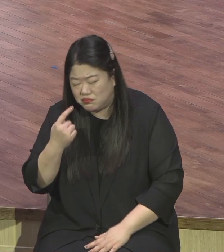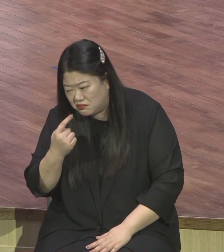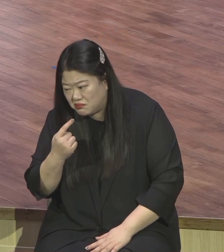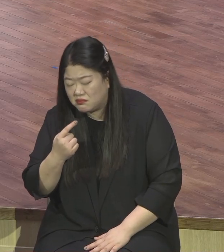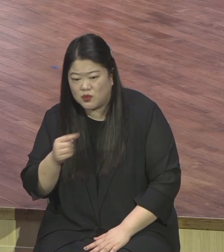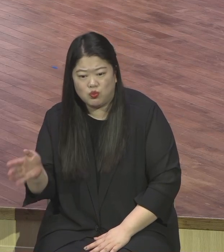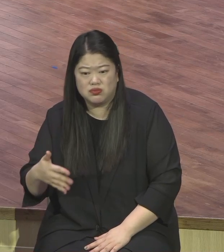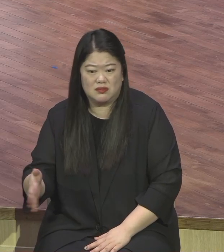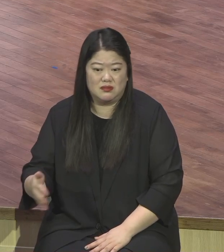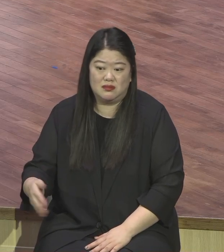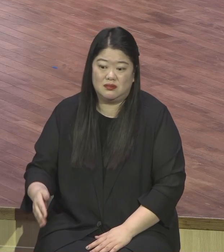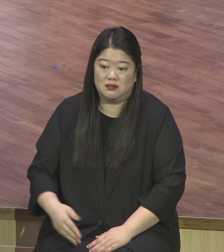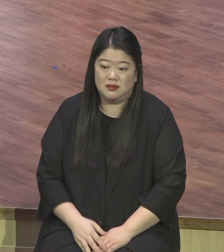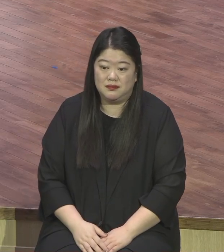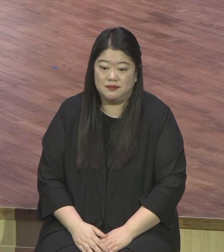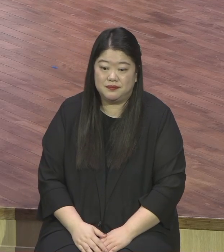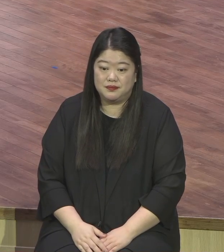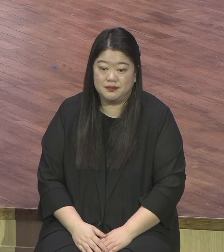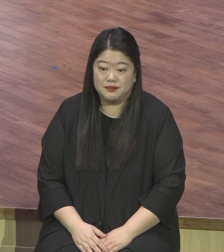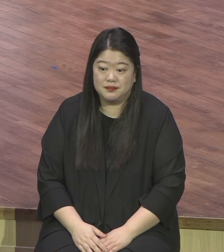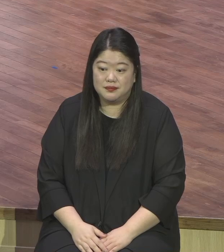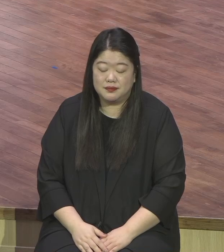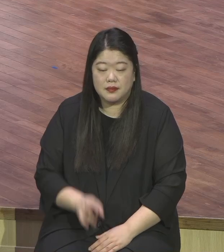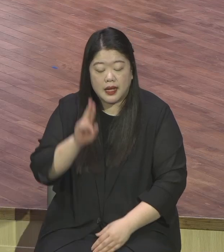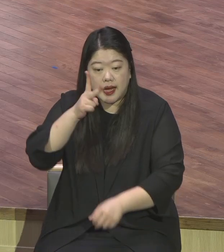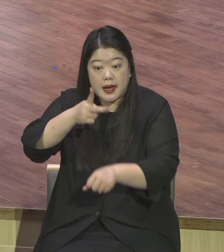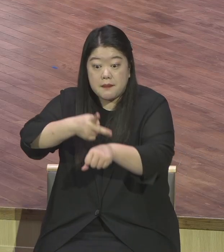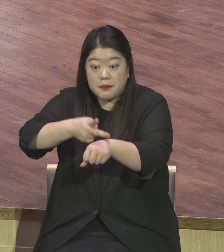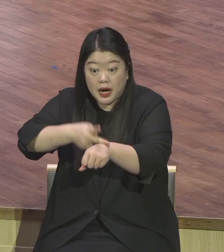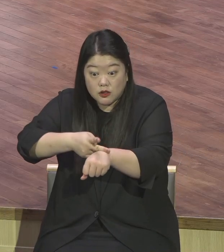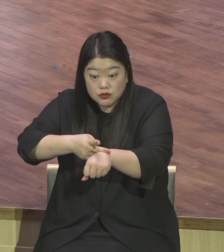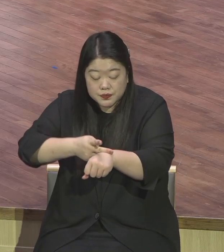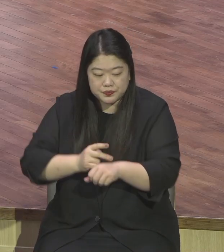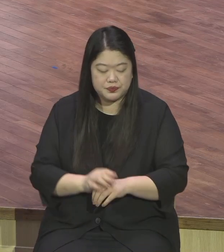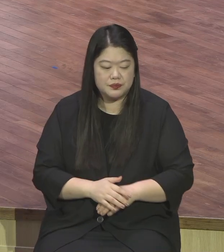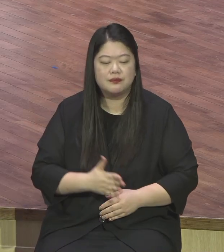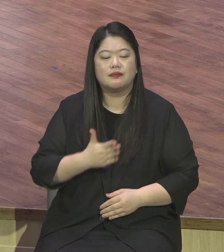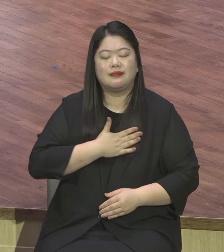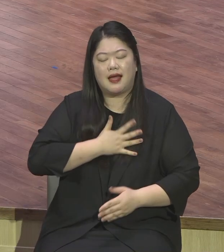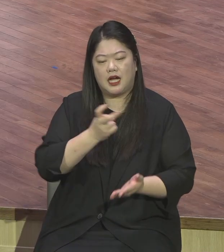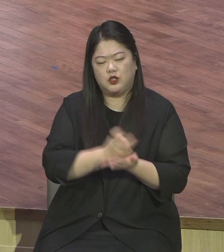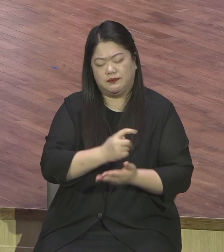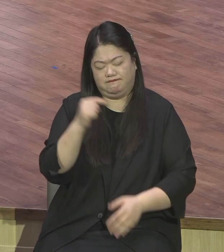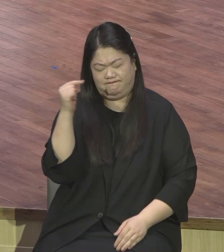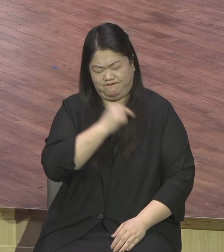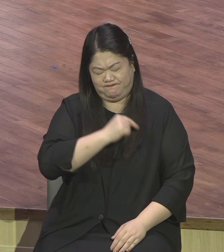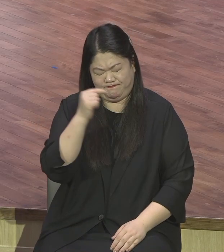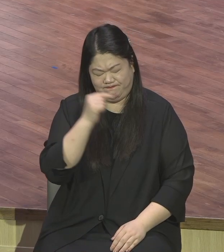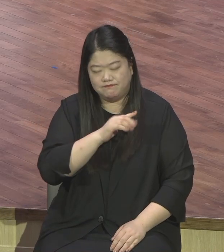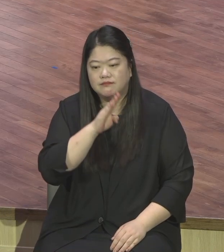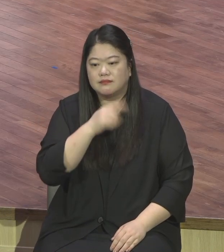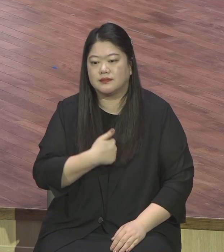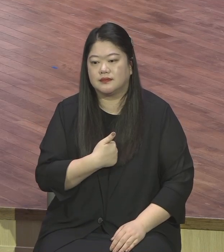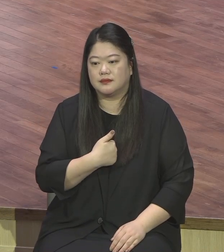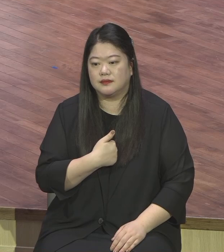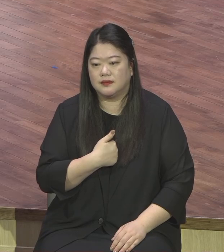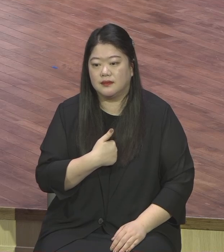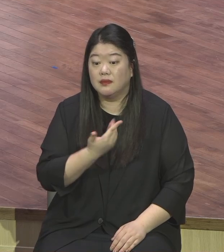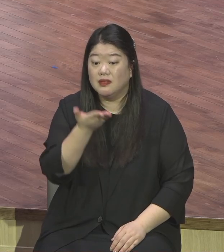사도 바울이 자신의 과거 율법적 삶에 대해서 이렇게 사실적으로 밝히는 것은요,